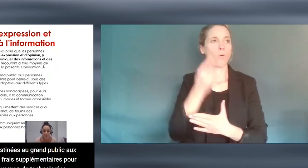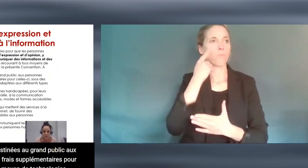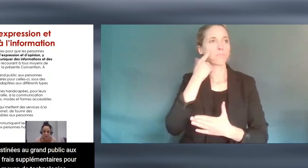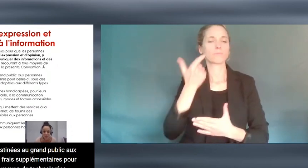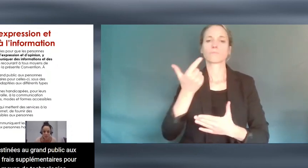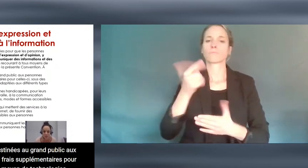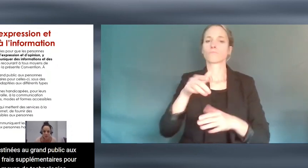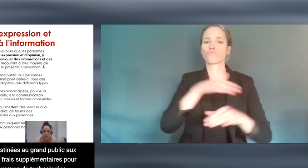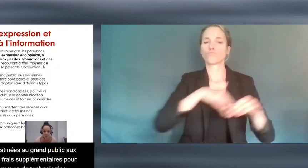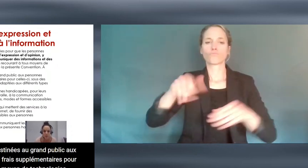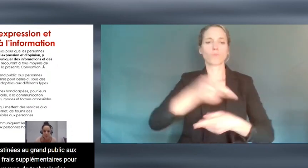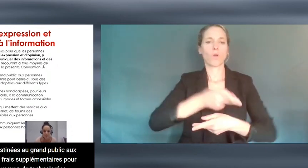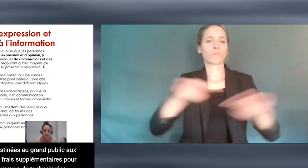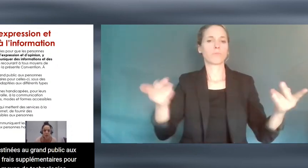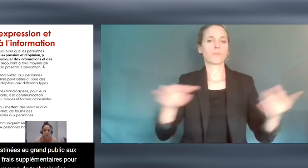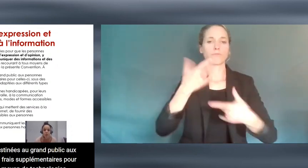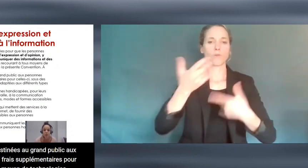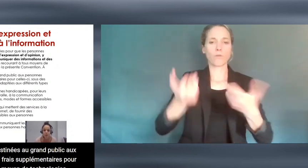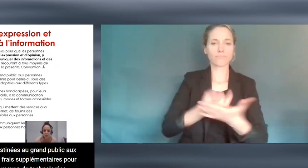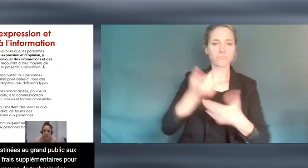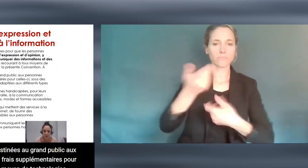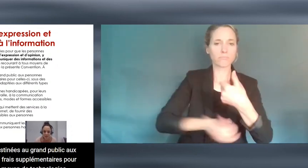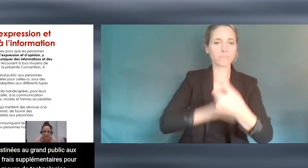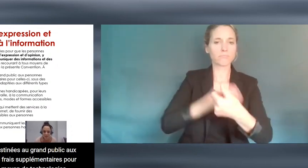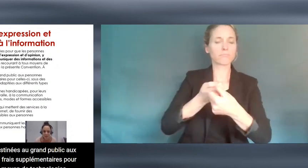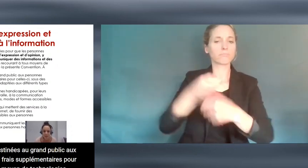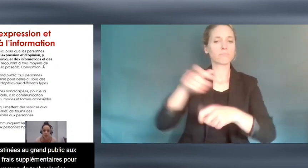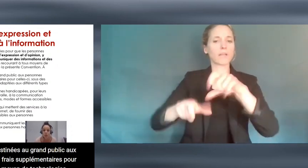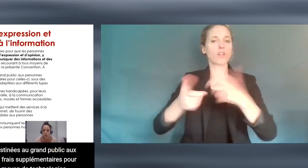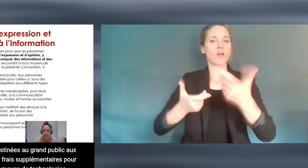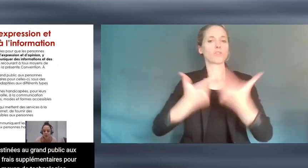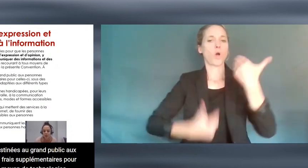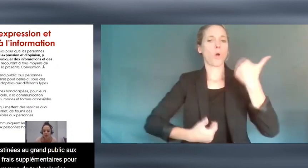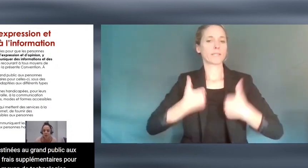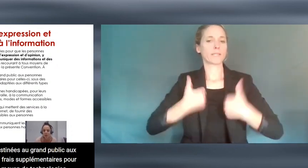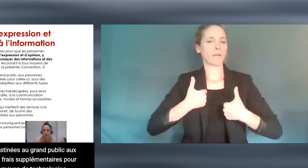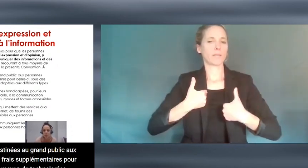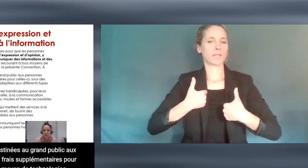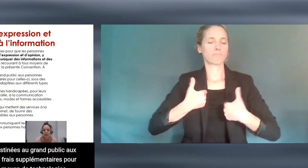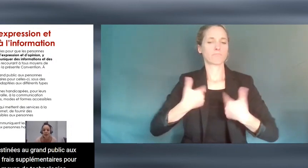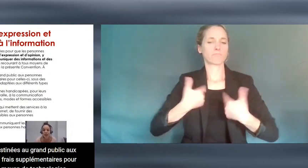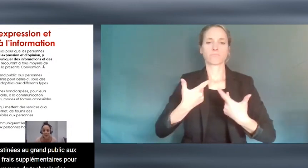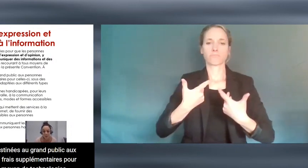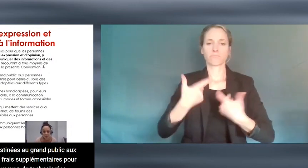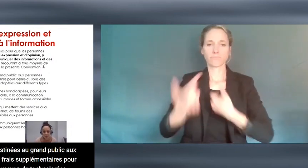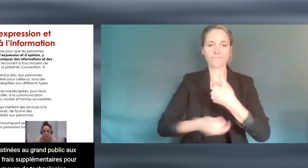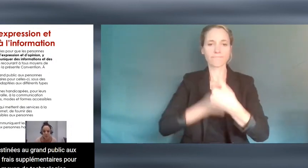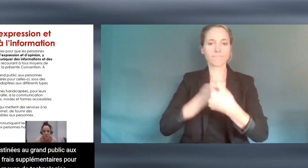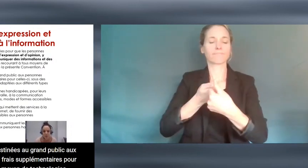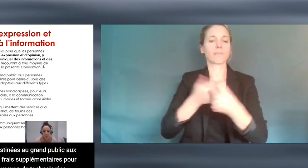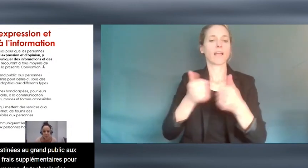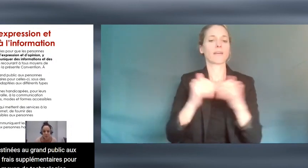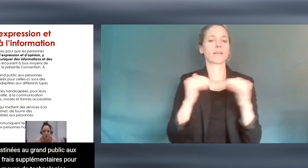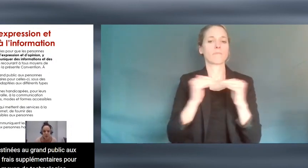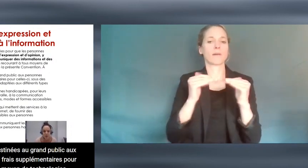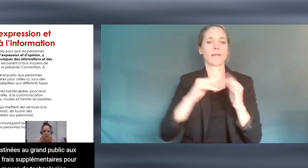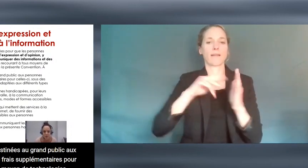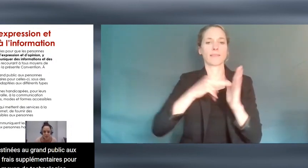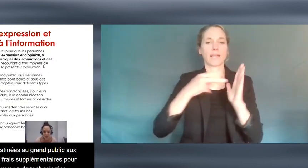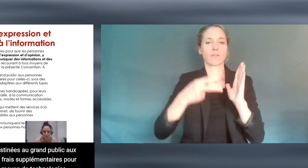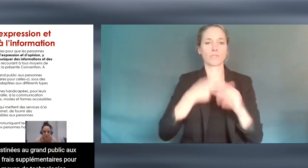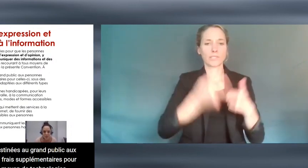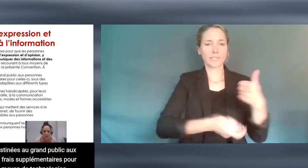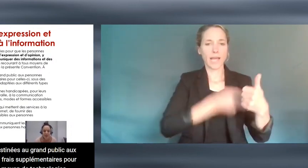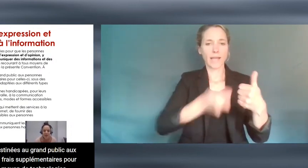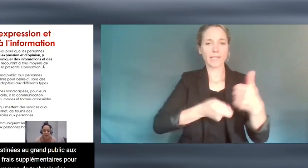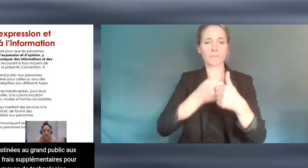et sans frais supplémentaires pour celles-ci, sous des formes accessibles et au moyen de technologies adaptées aux différents types de